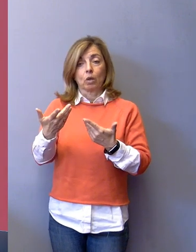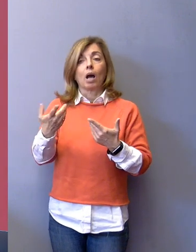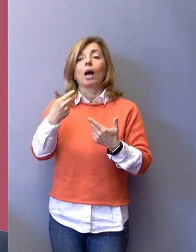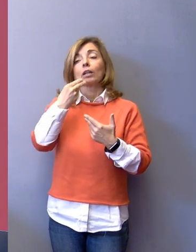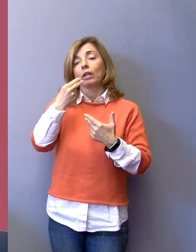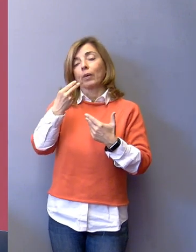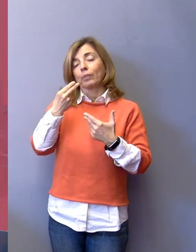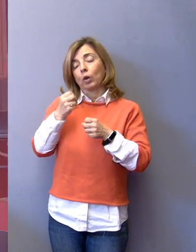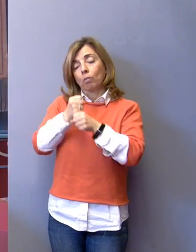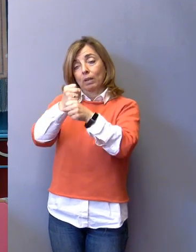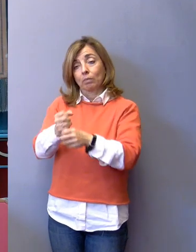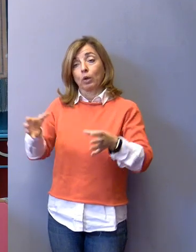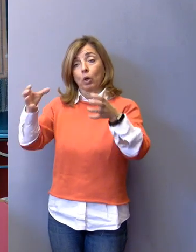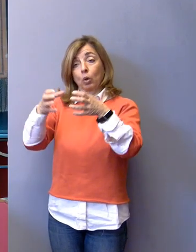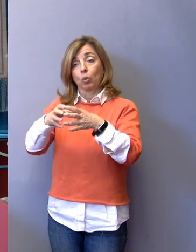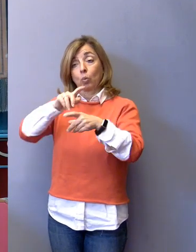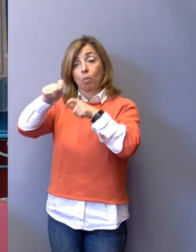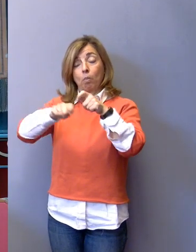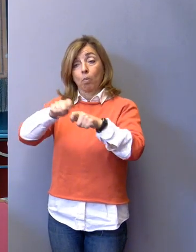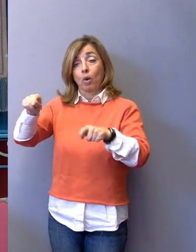di andare avanti